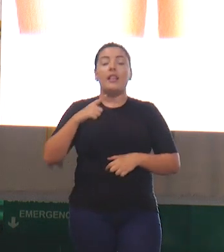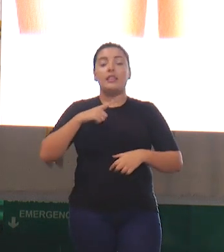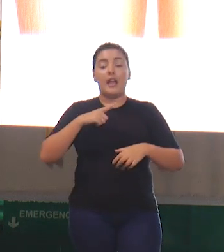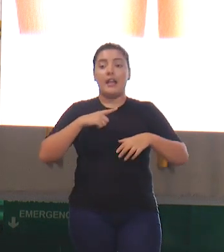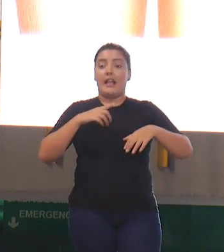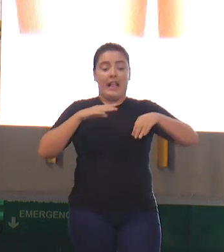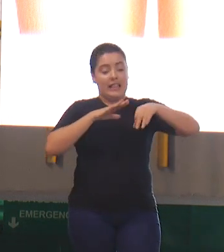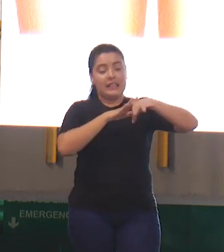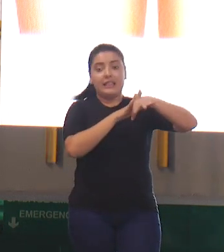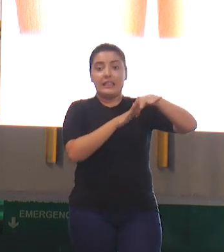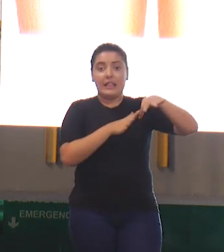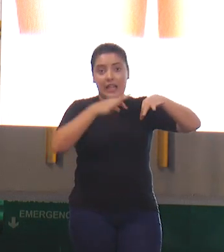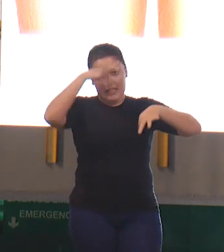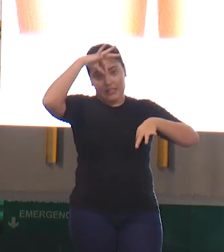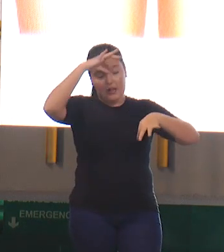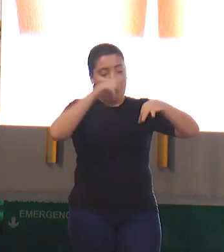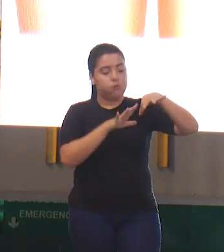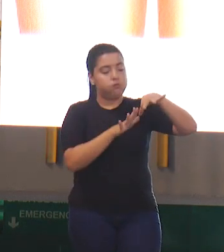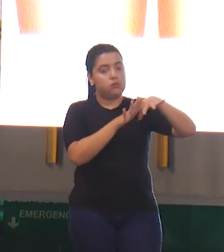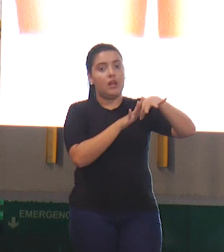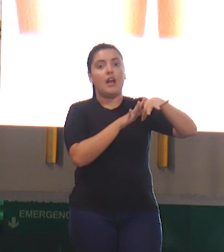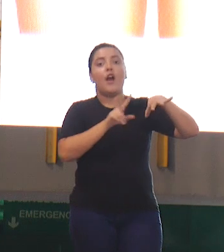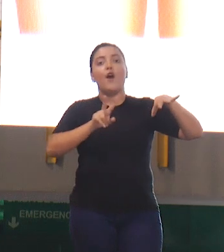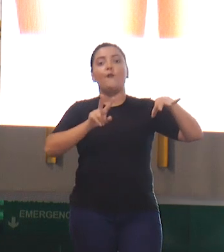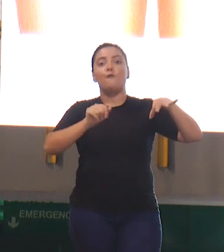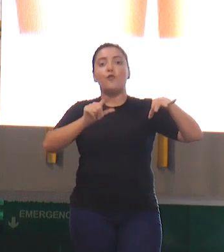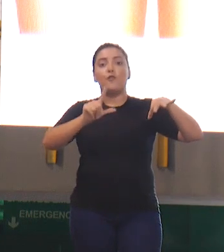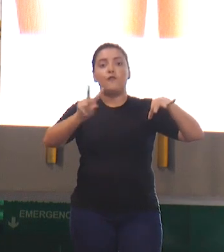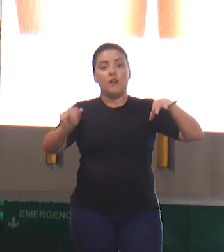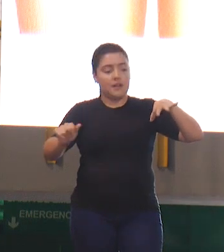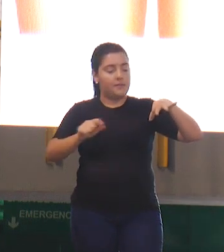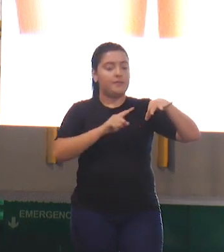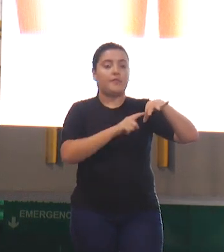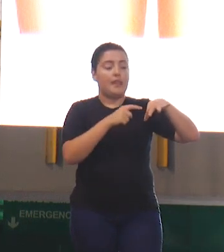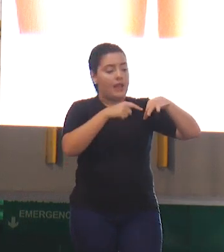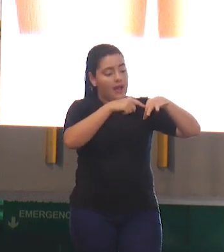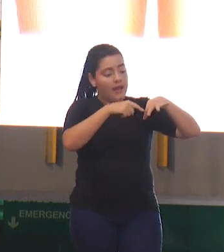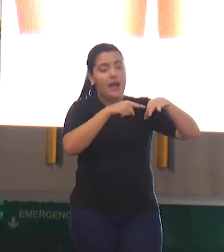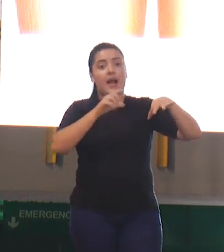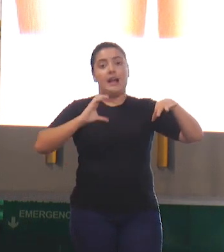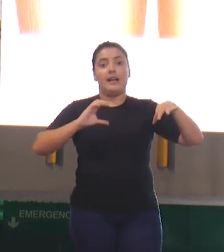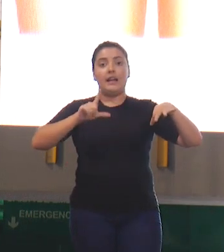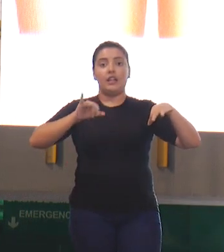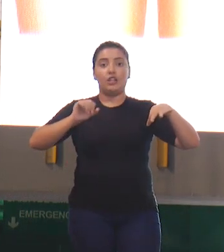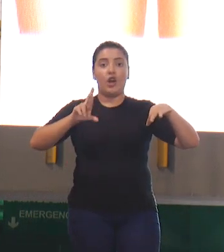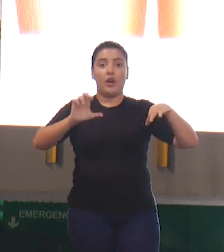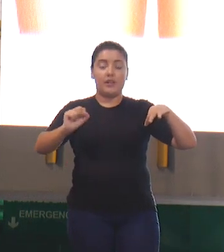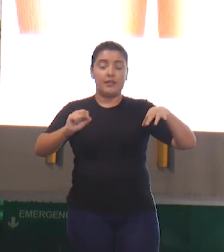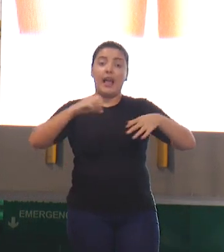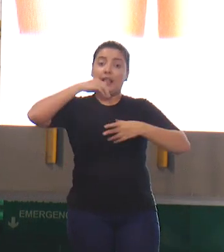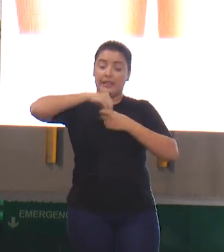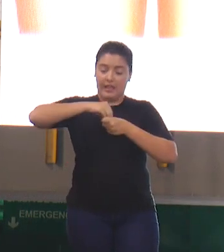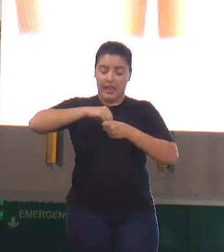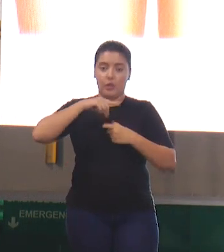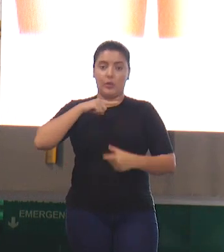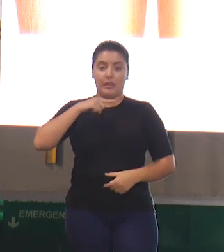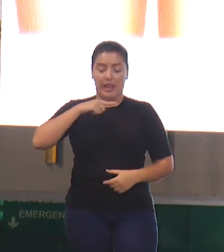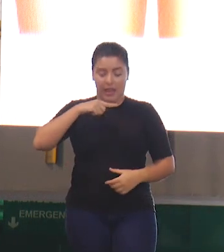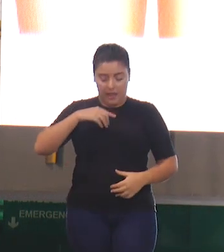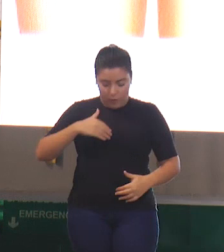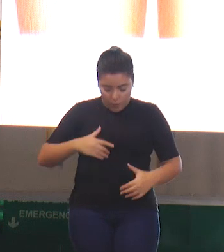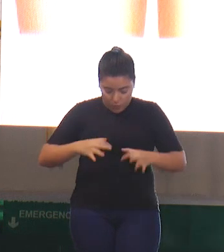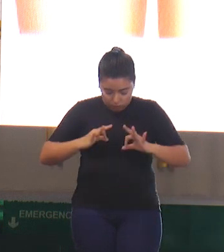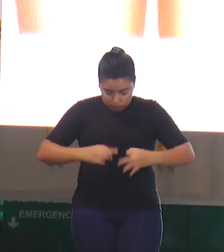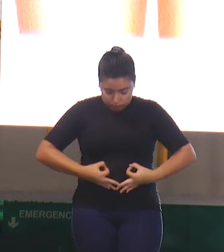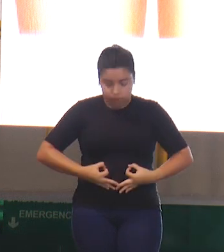vulva, pelo clitóris, né? E a estrutura interna, você vai ter a vagina,